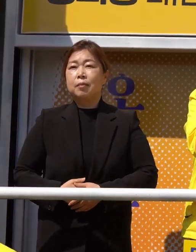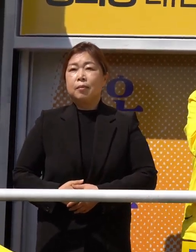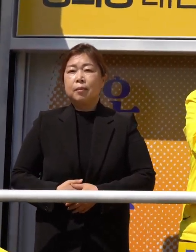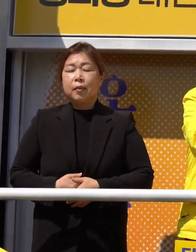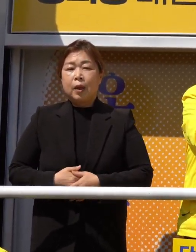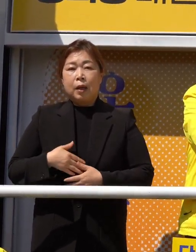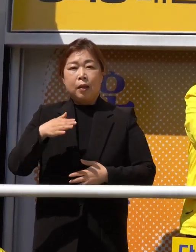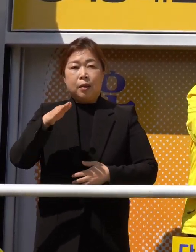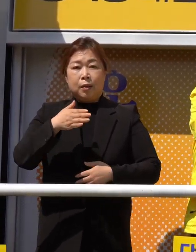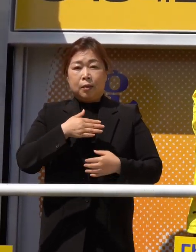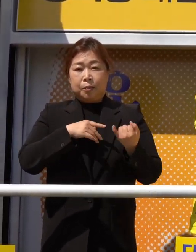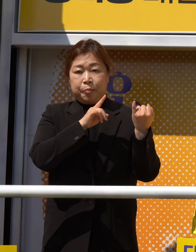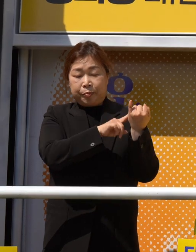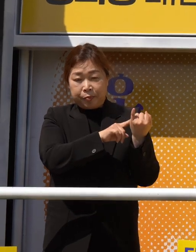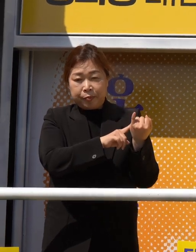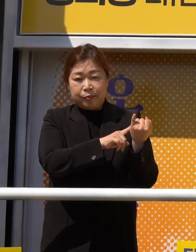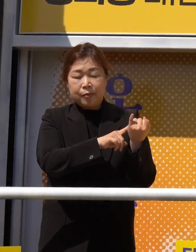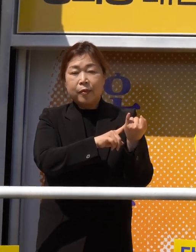저는